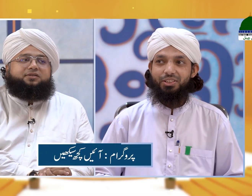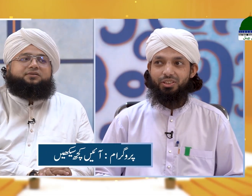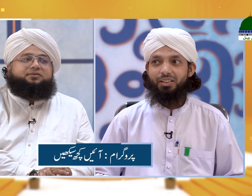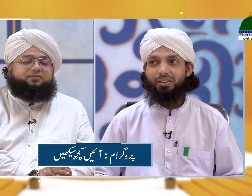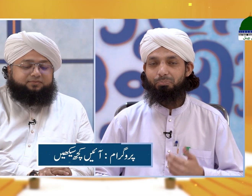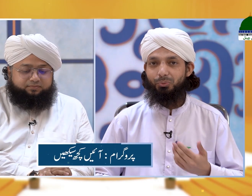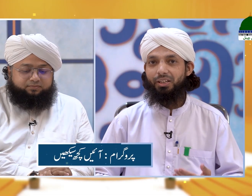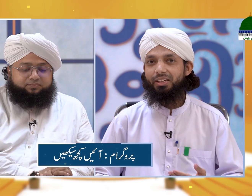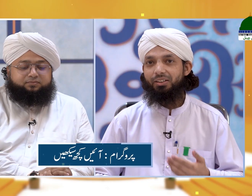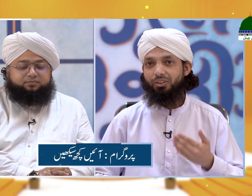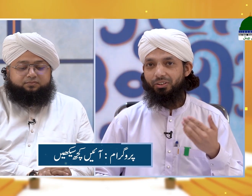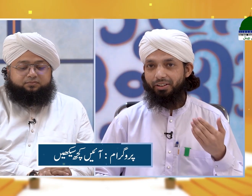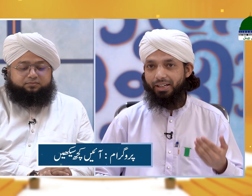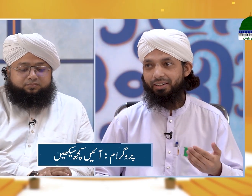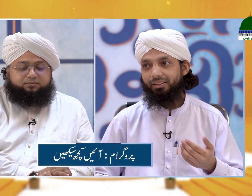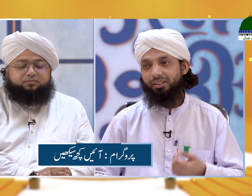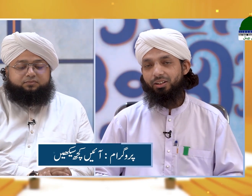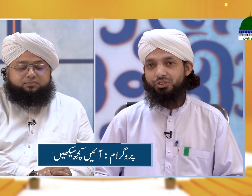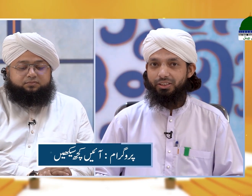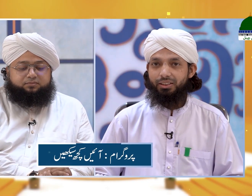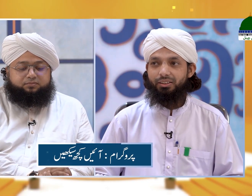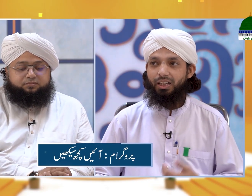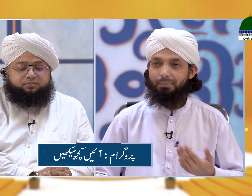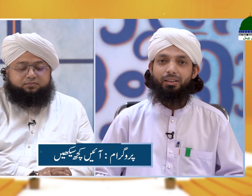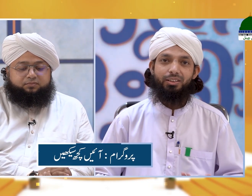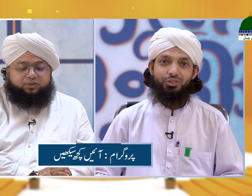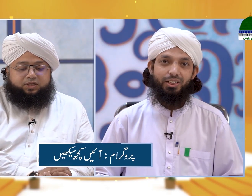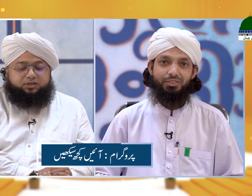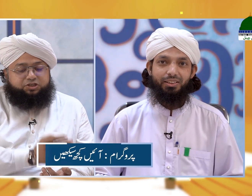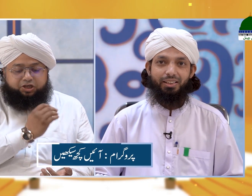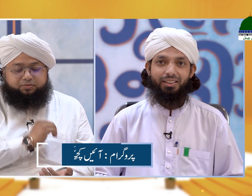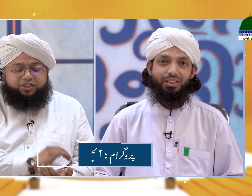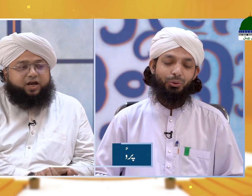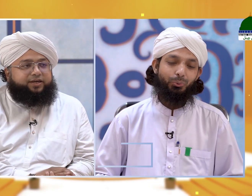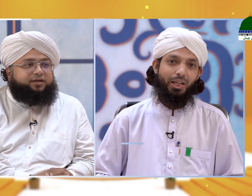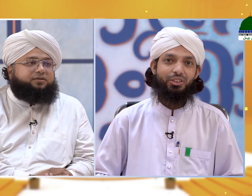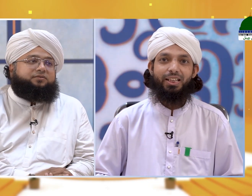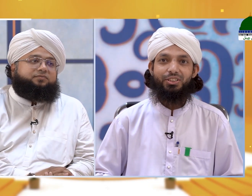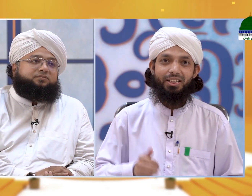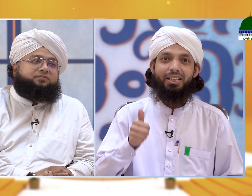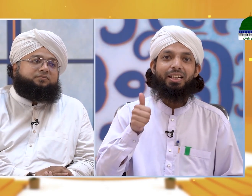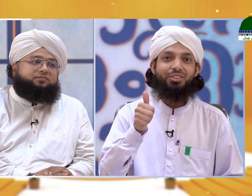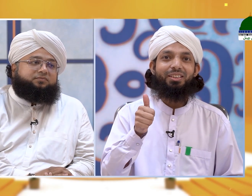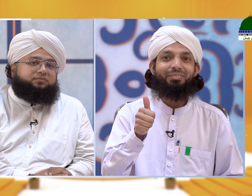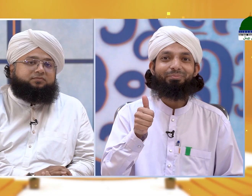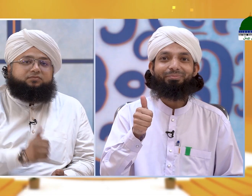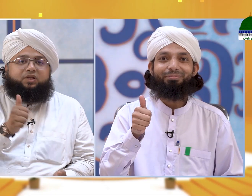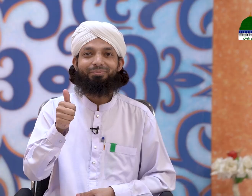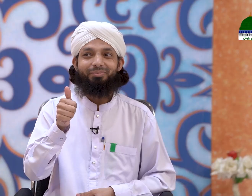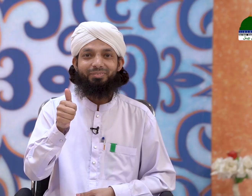اچھے، برے اور نیک اور جنت، عمل انشاءاللہ سیکھیں جی گے۔ سکھائیے۔ تو اچھے کا اشارہ یہ ہے اچھا، اچھا